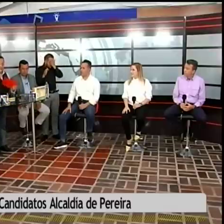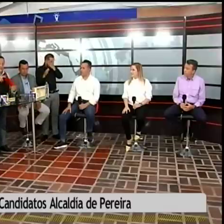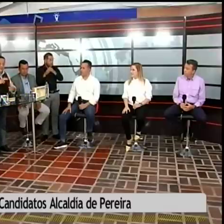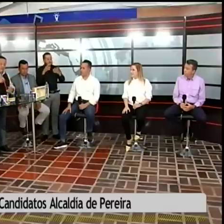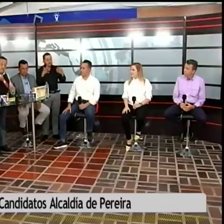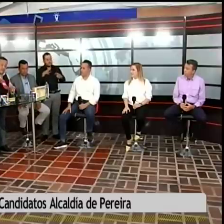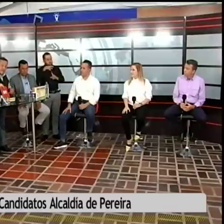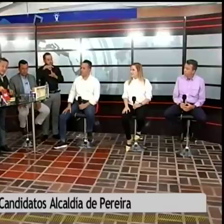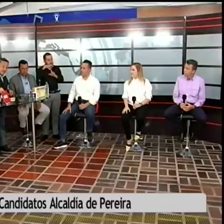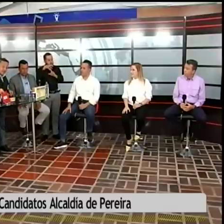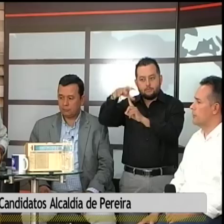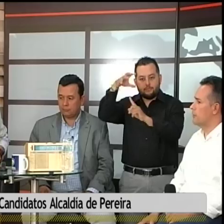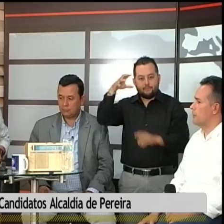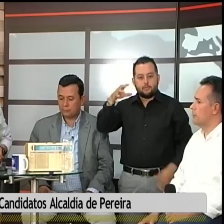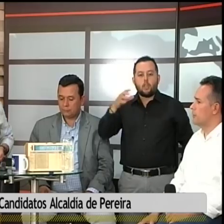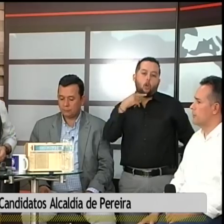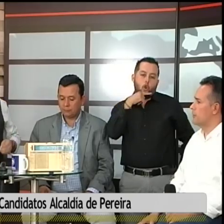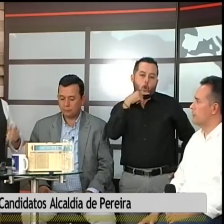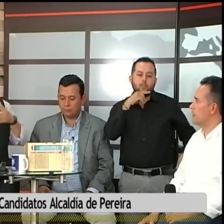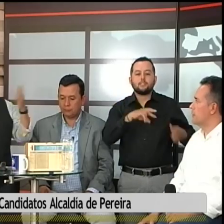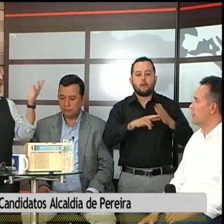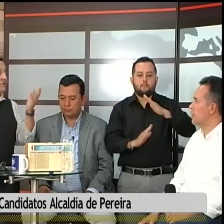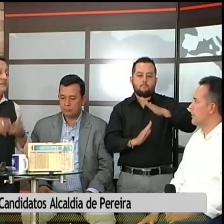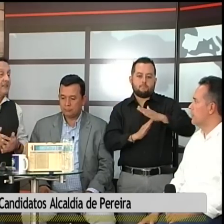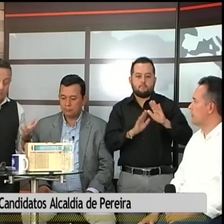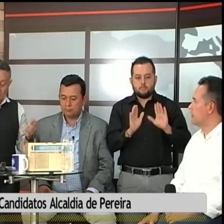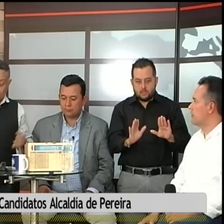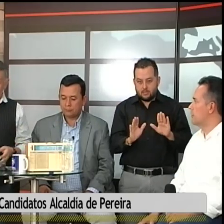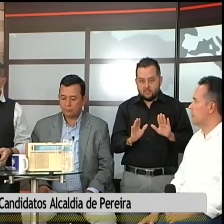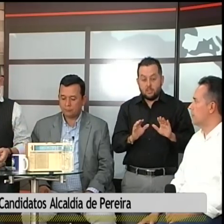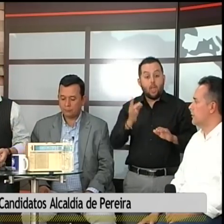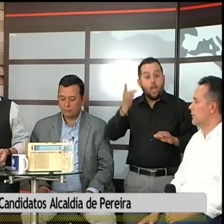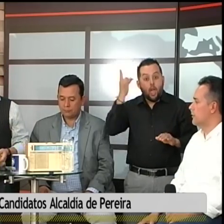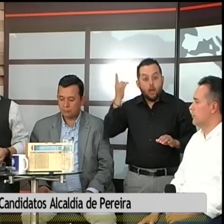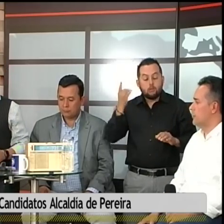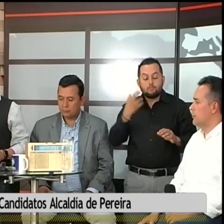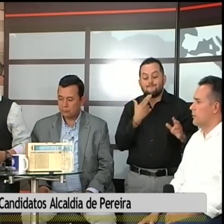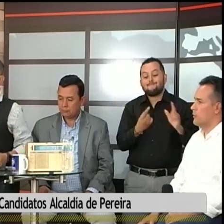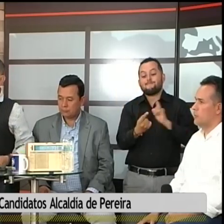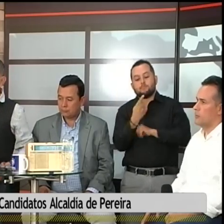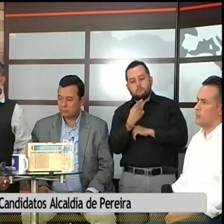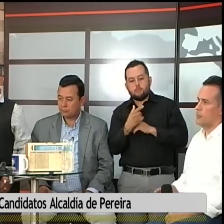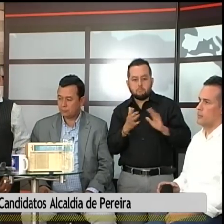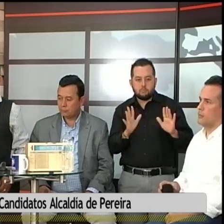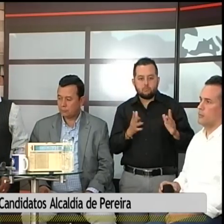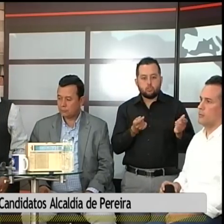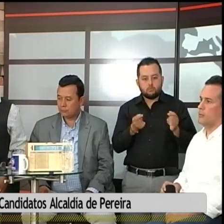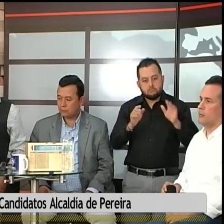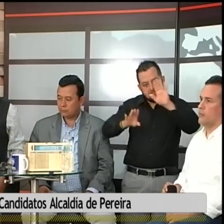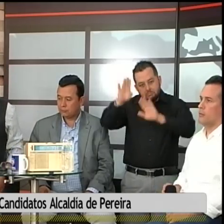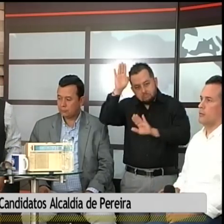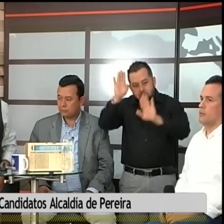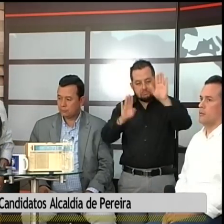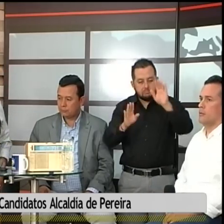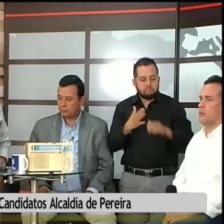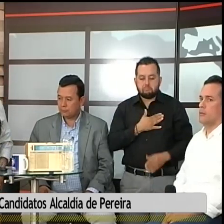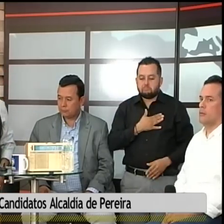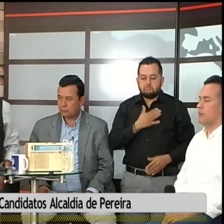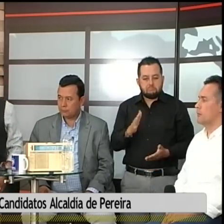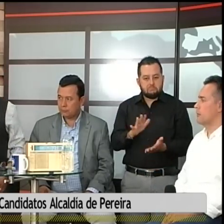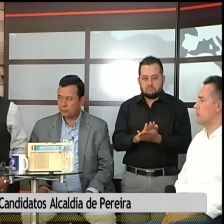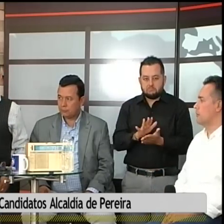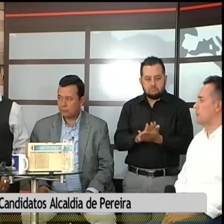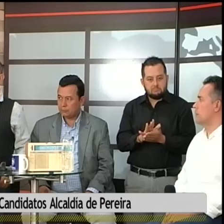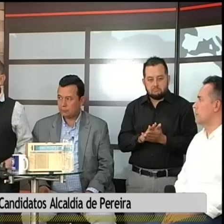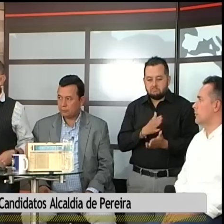campana y viene el rojo aquí. Si ya viene la acción de réplica, pues ustedes, estamos muy cerquita, levantan la mano y tranquilamente